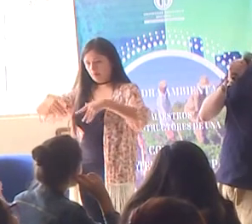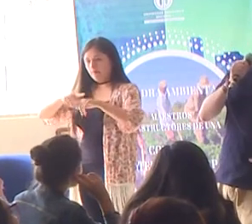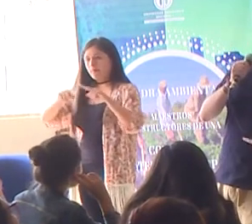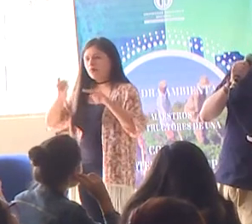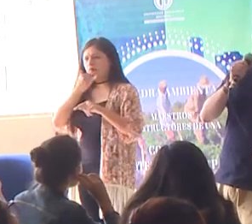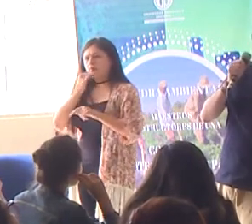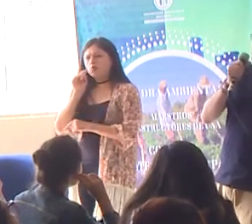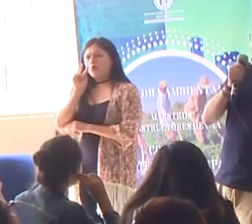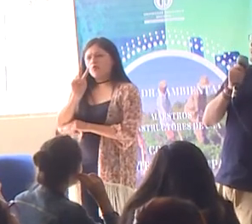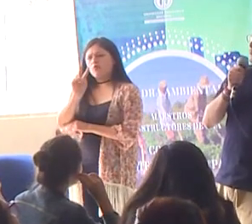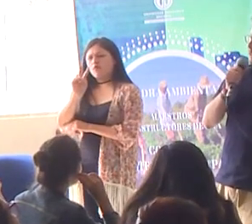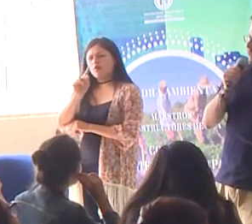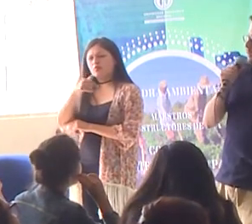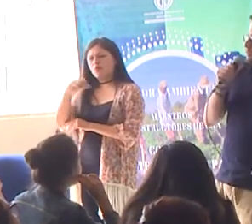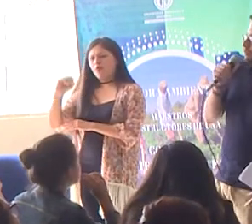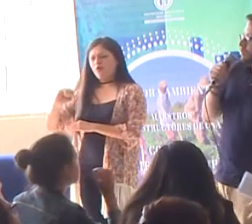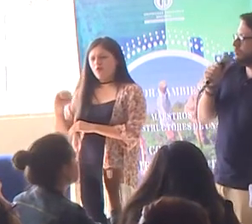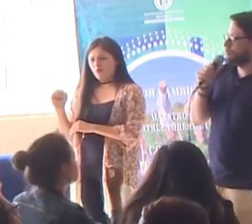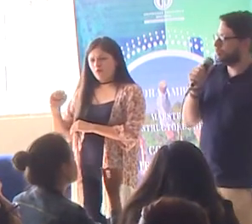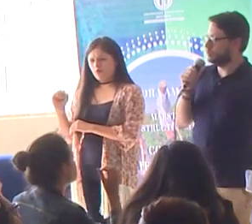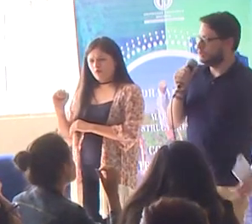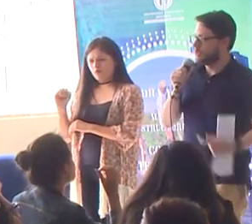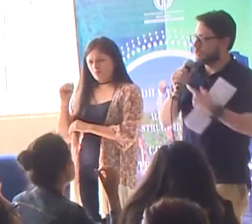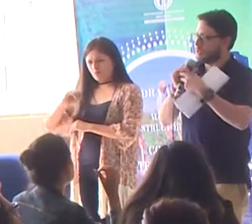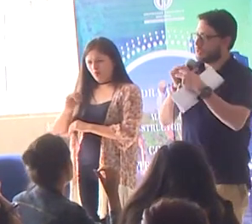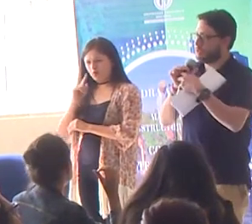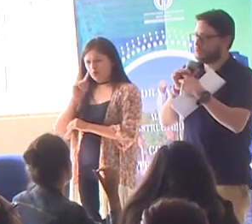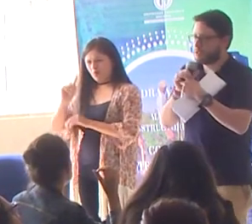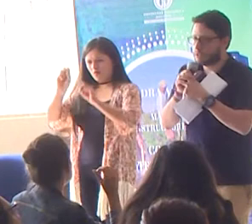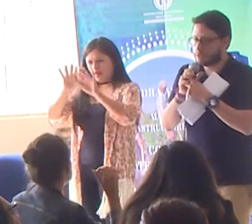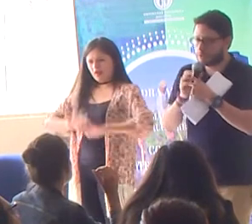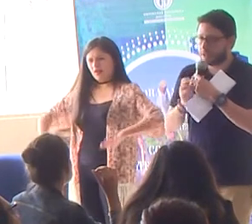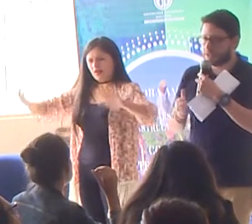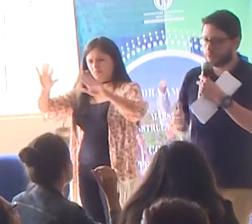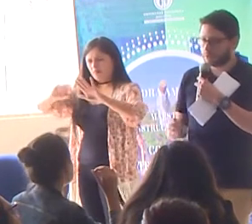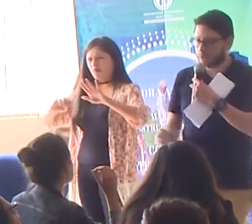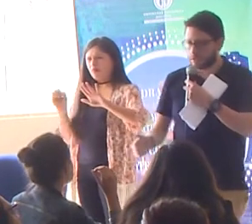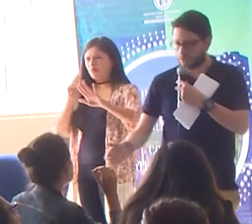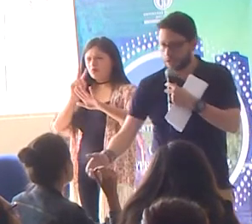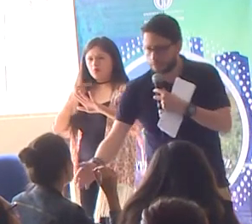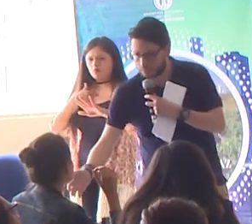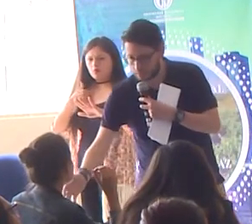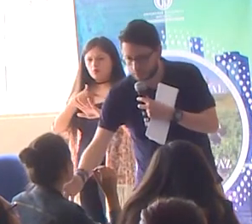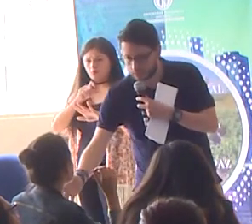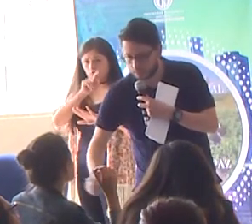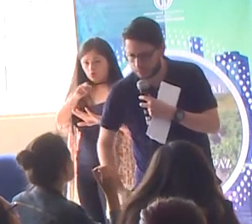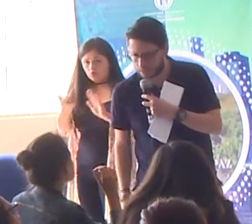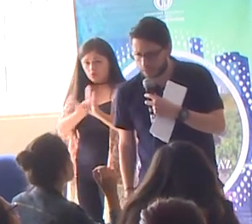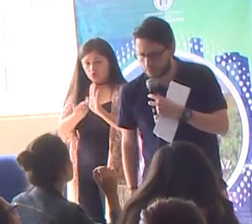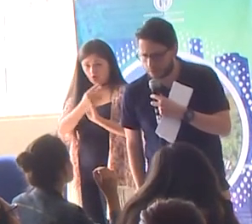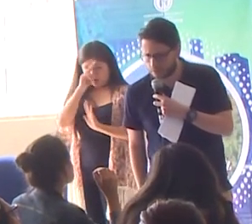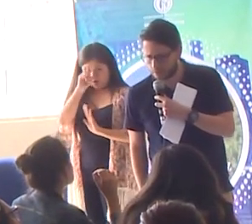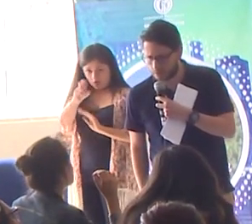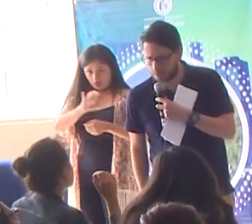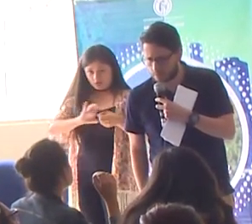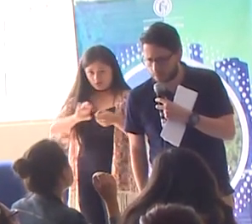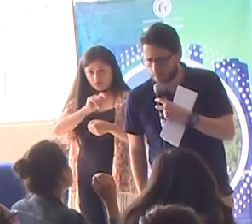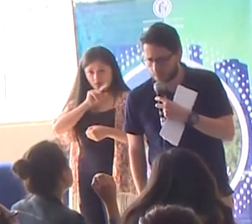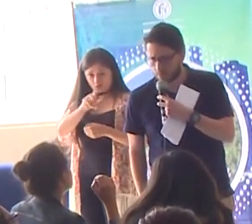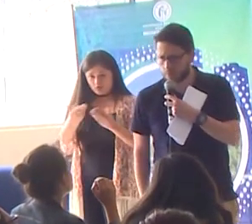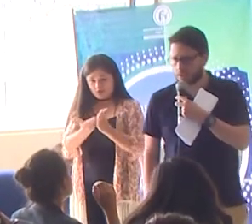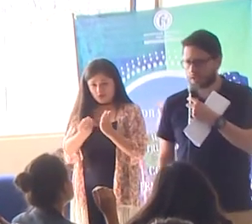mapa de bogotá a veces uno se desorienta más cuando creo que ustedes estudian en el norte de la ciudad tú estudias en el norte de la ciudad